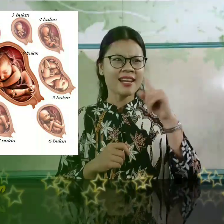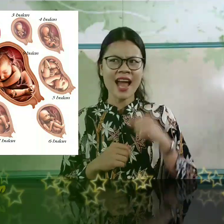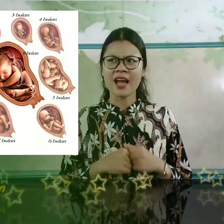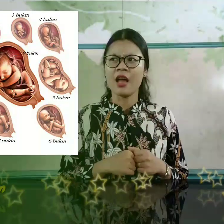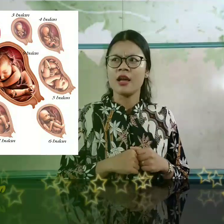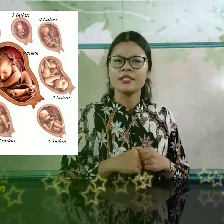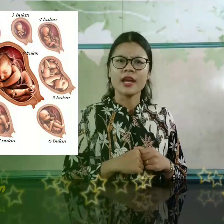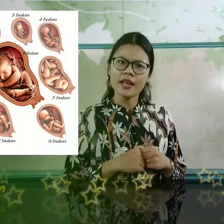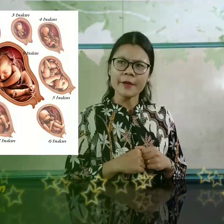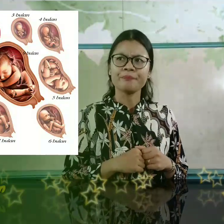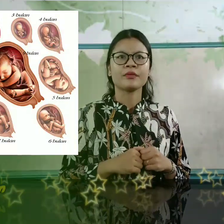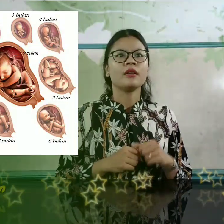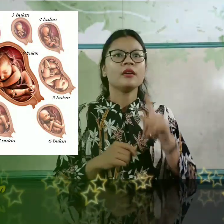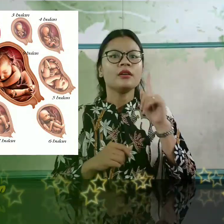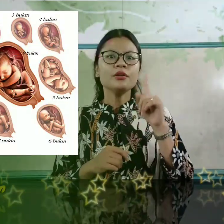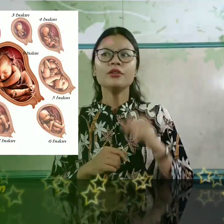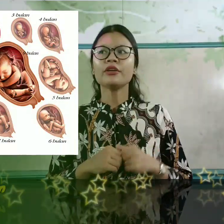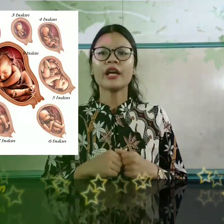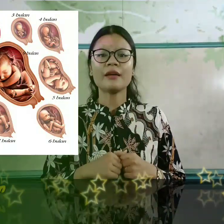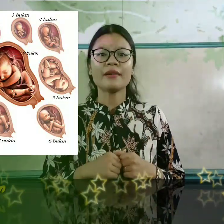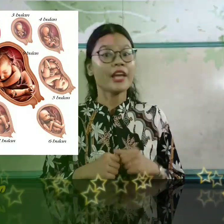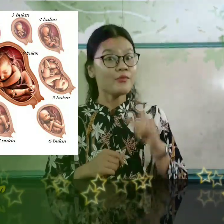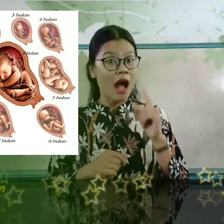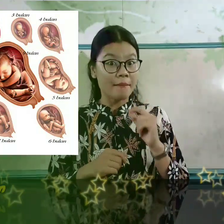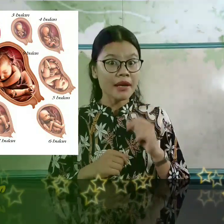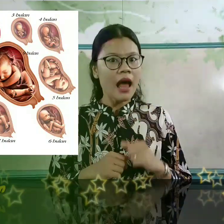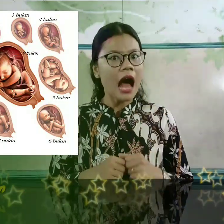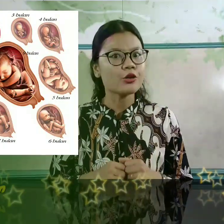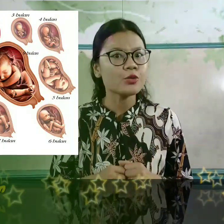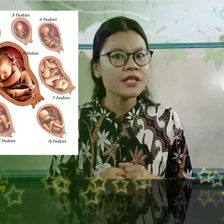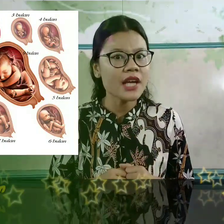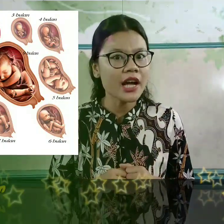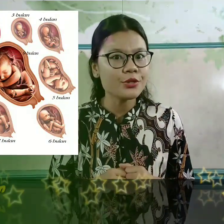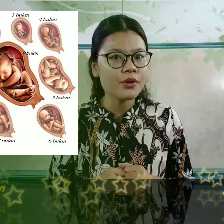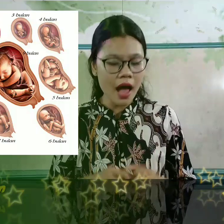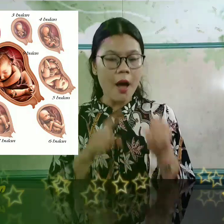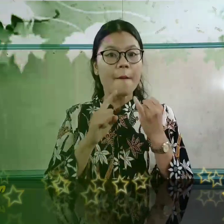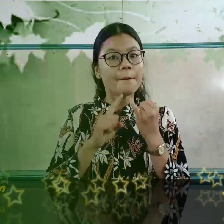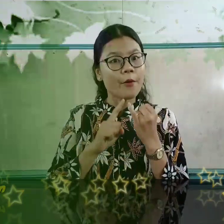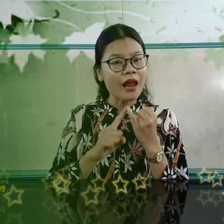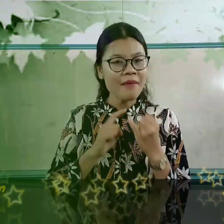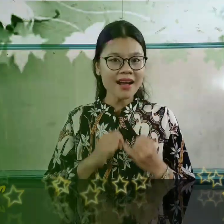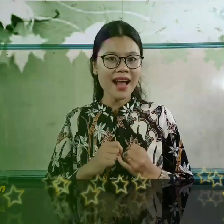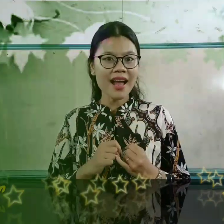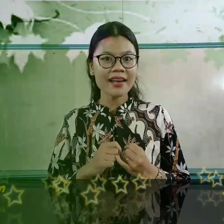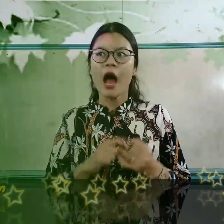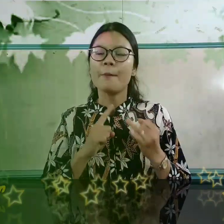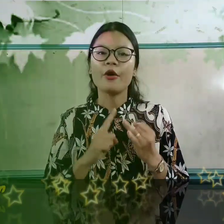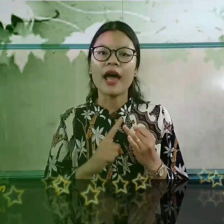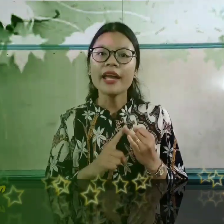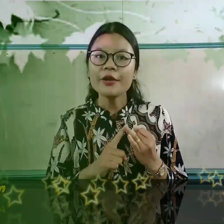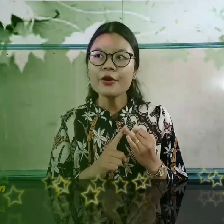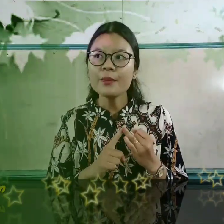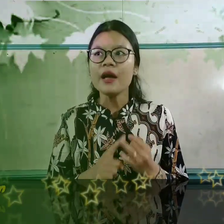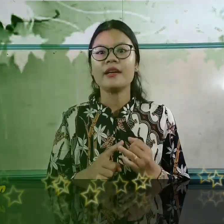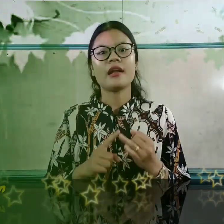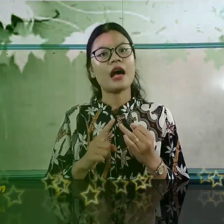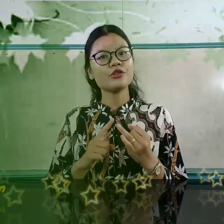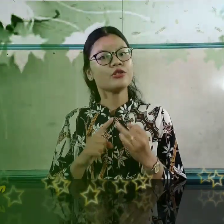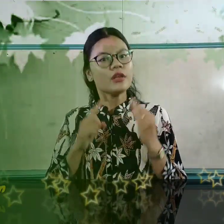Nah, jadi untuk yang namanya ibu hamil harus menjaga juga pola makan, pola hidup, dan harus